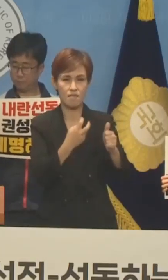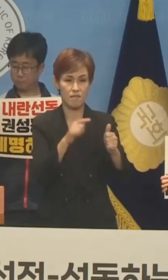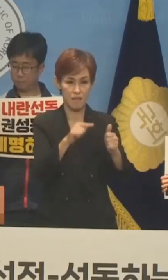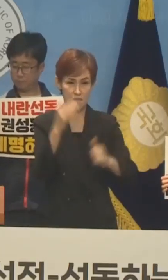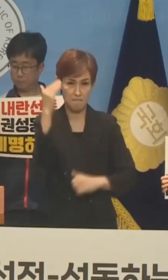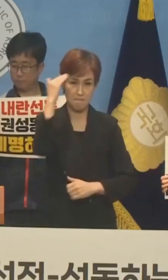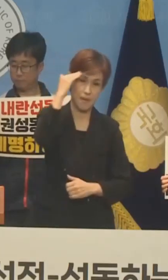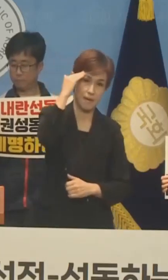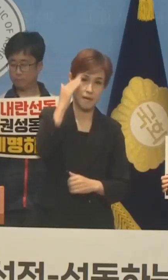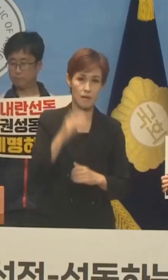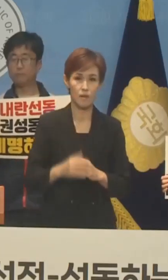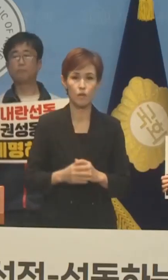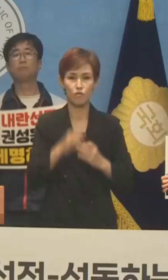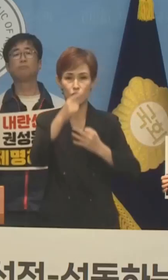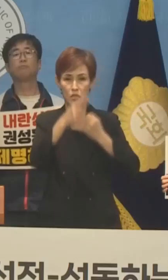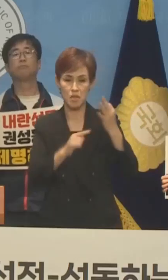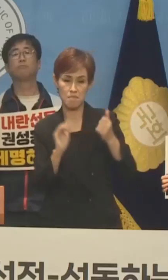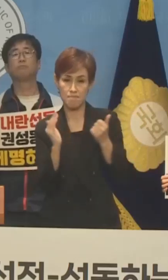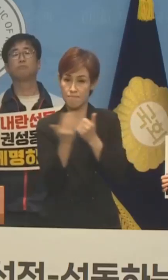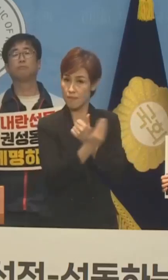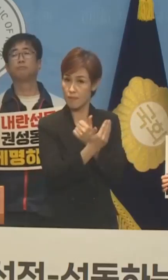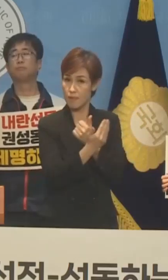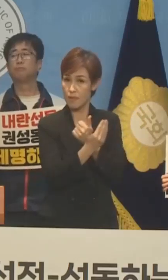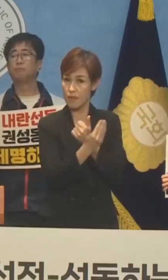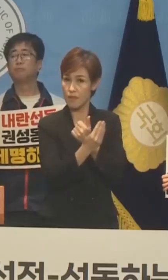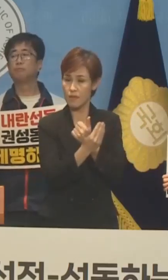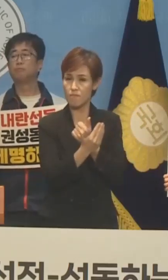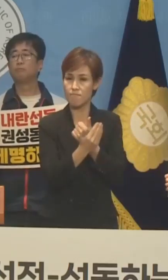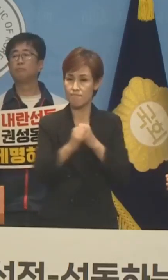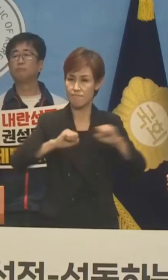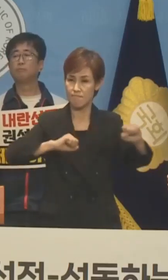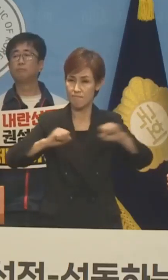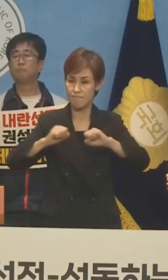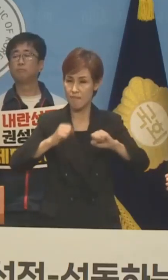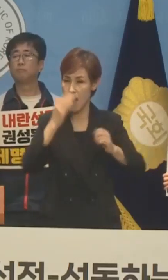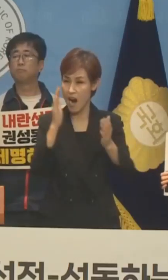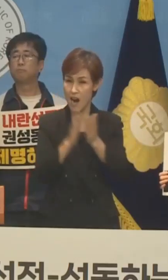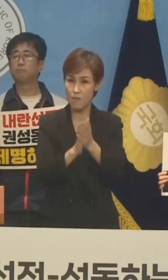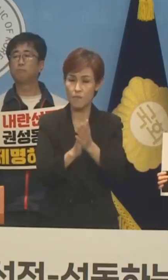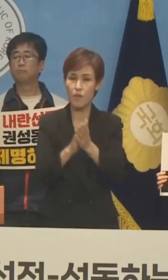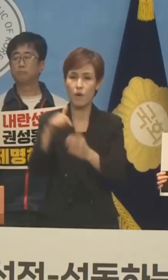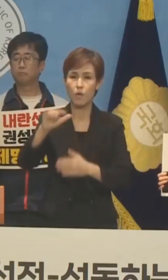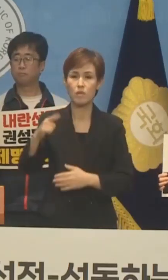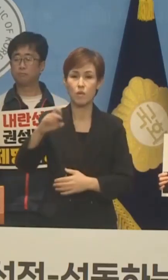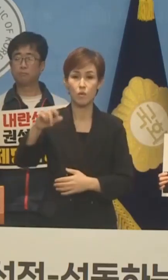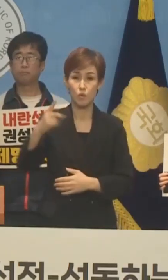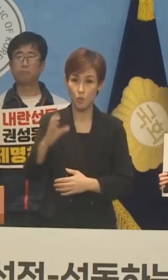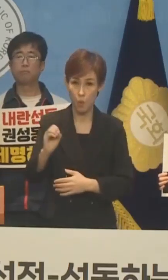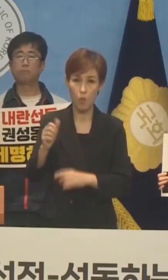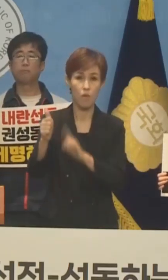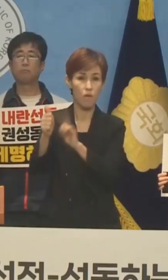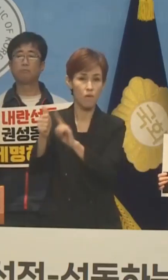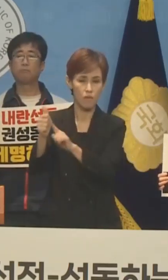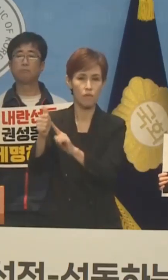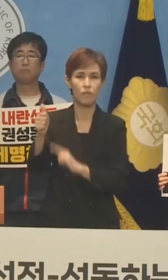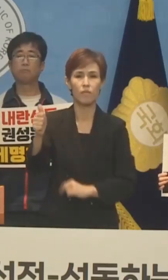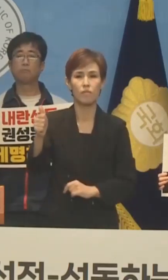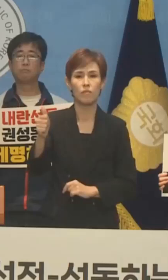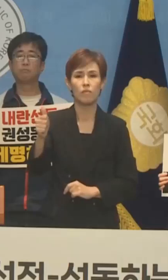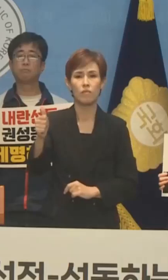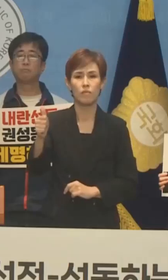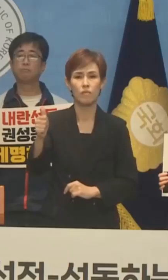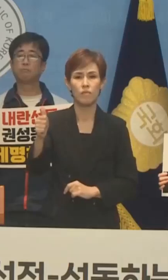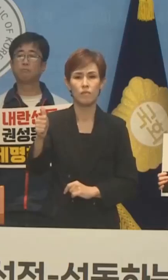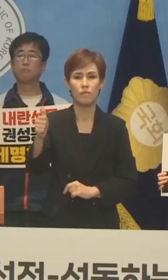방해하고 윤석열의 억지 방어 논리를 읊어대며 공범자임을 자처했던 국민의힘, 그 맨 앞단에 서 있는 자,